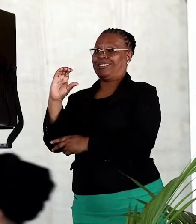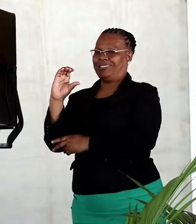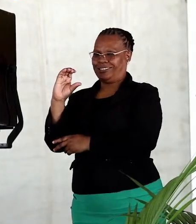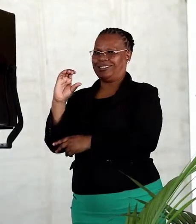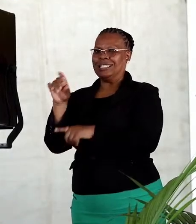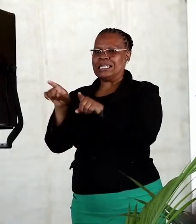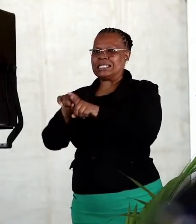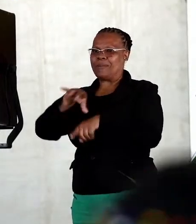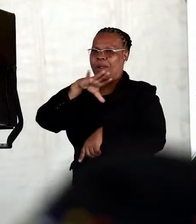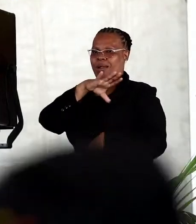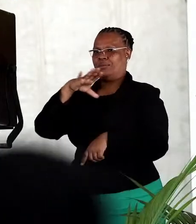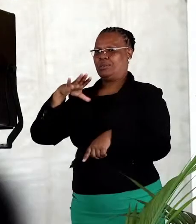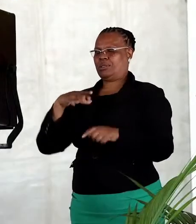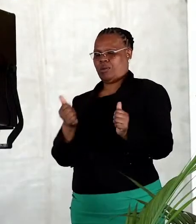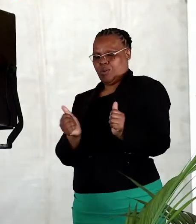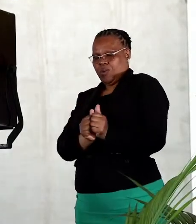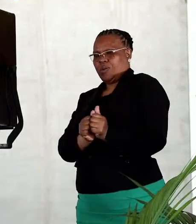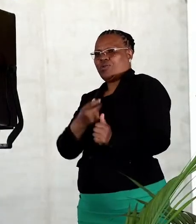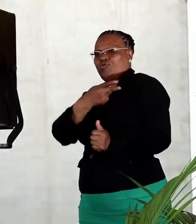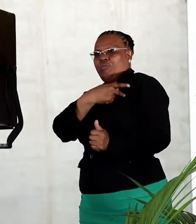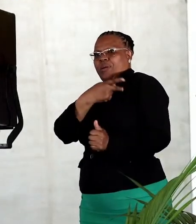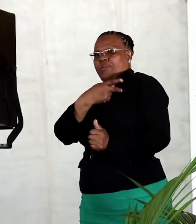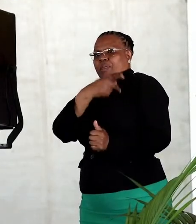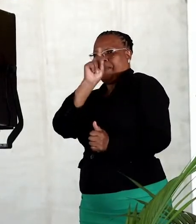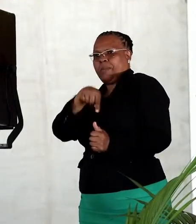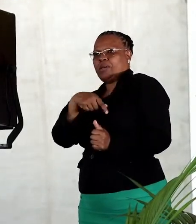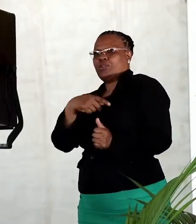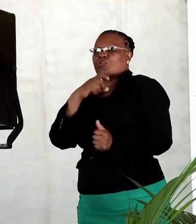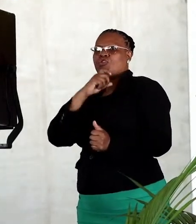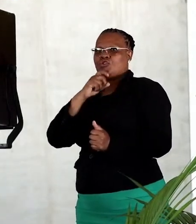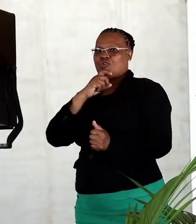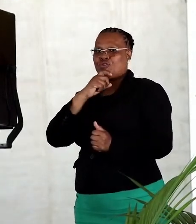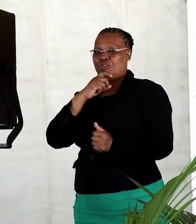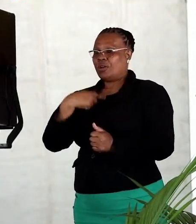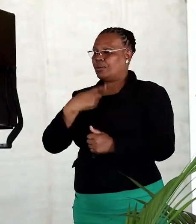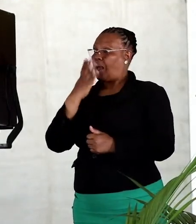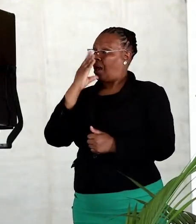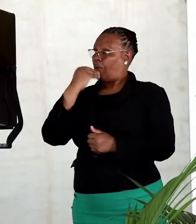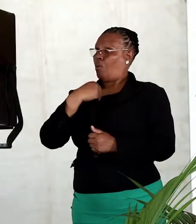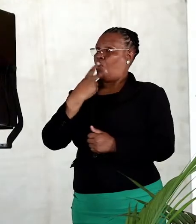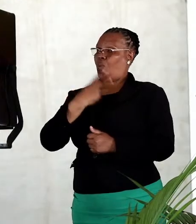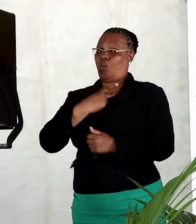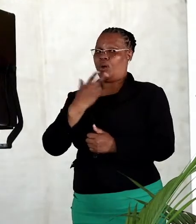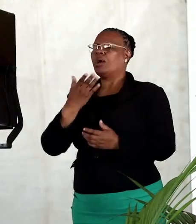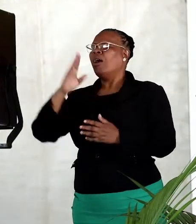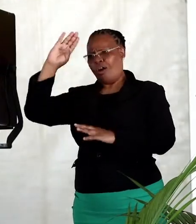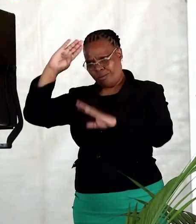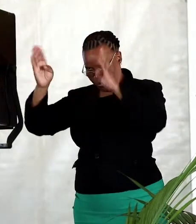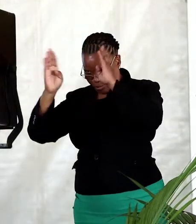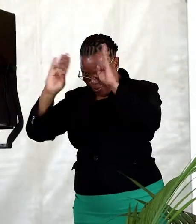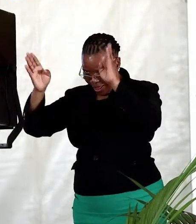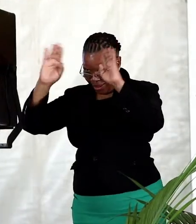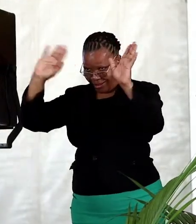no-honorable councillor. Makazichaze ngokwakhe kuba ndakumbiza uba kazixeli. Molweni.